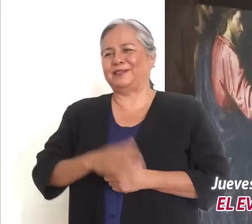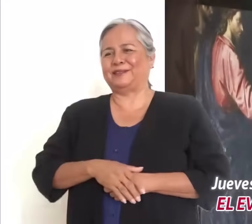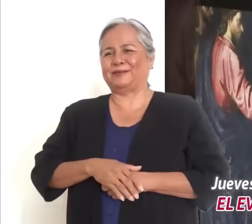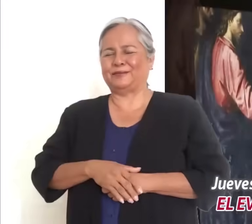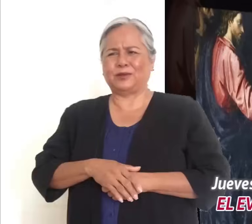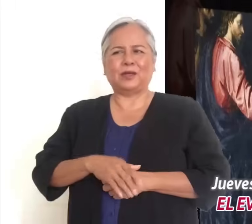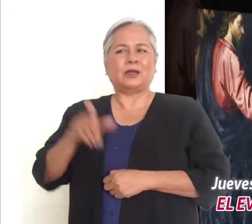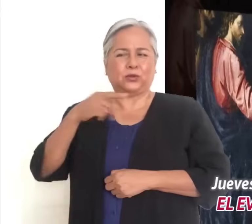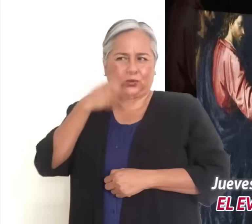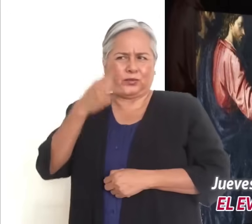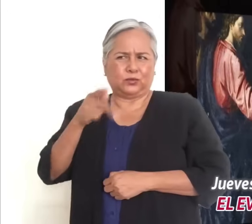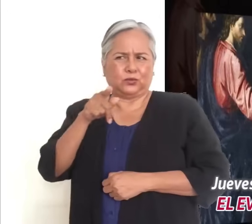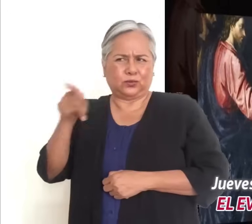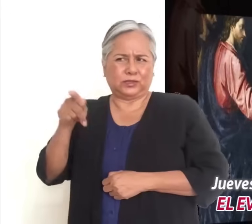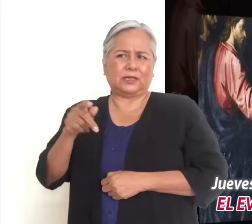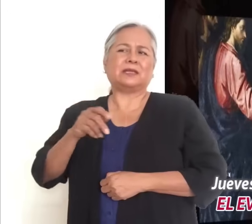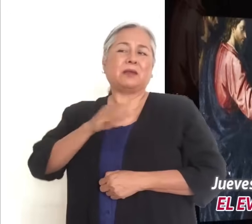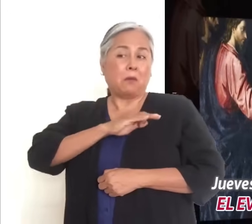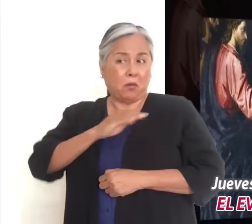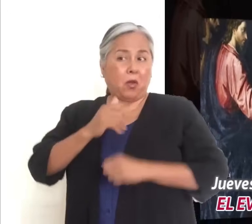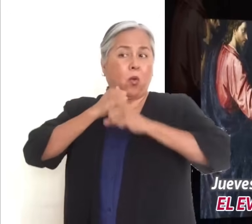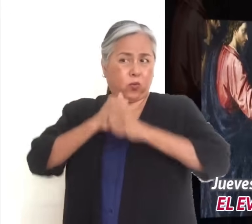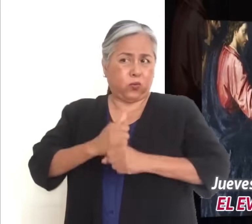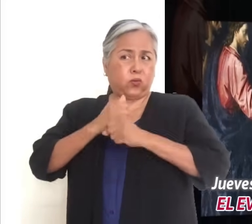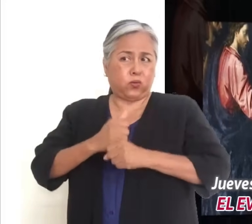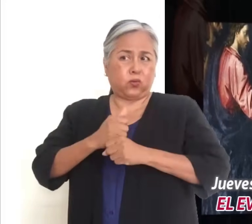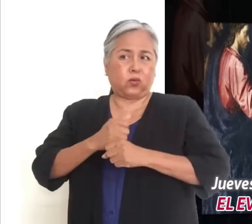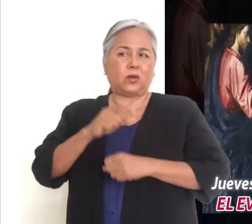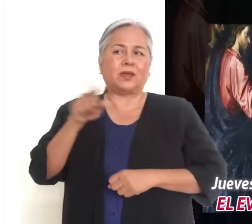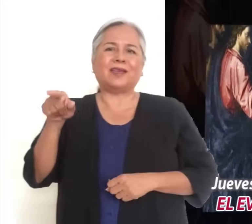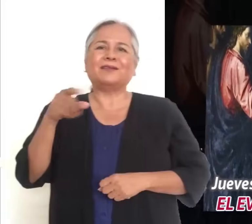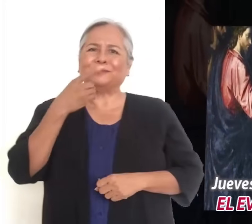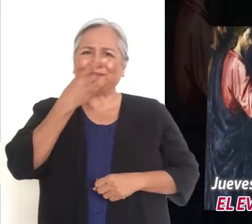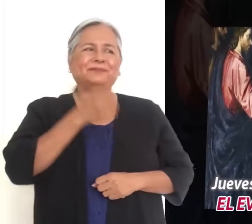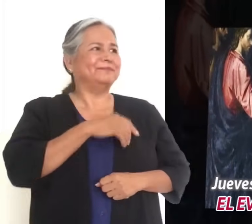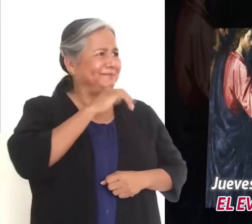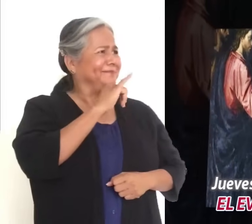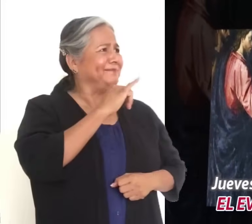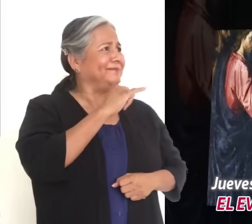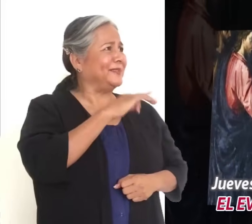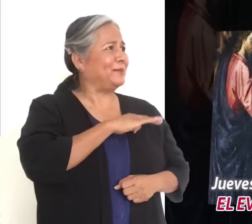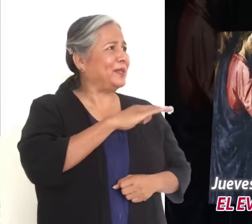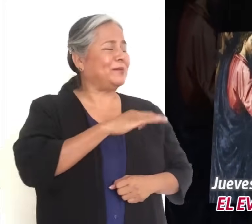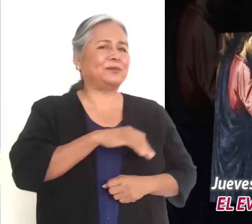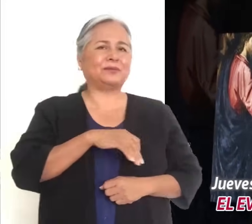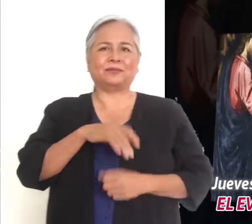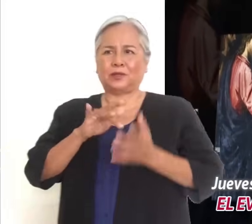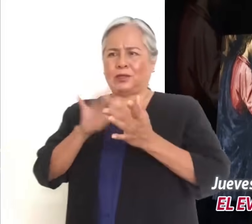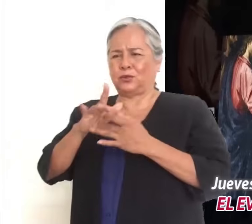¿no saben ustedes lo que piden? ¿Podrán beber el cáliz que yo he de beber? Ellos contestaron, sí podemos.